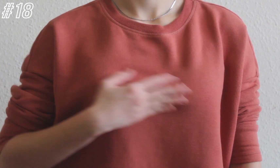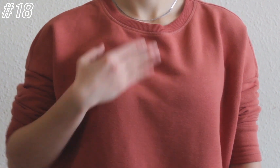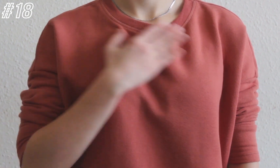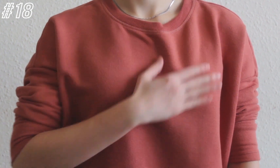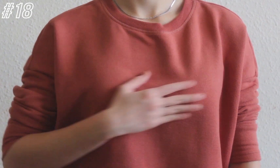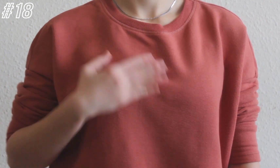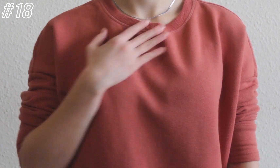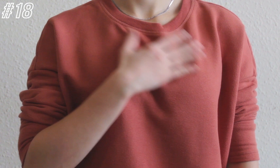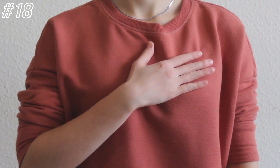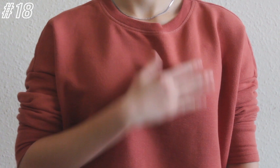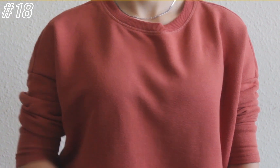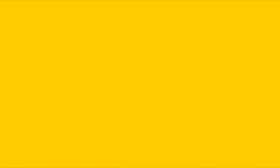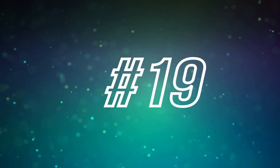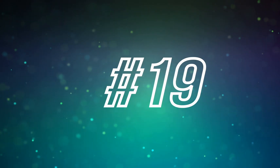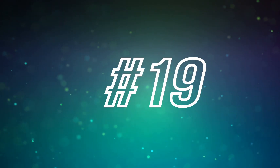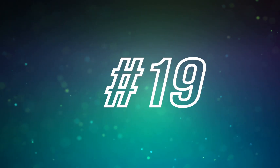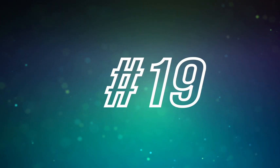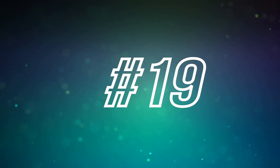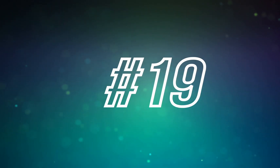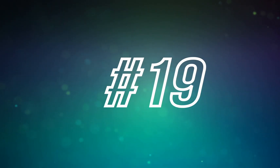時計回りの動きです。